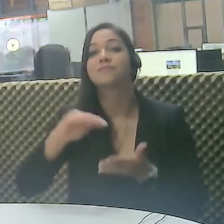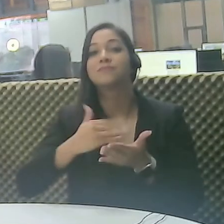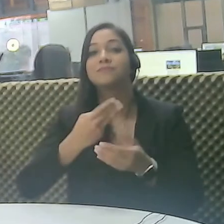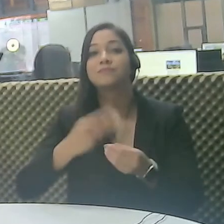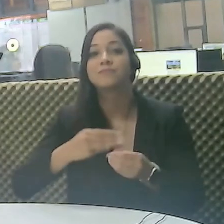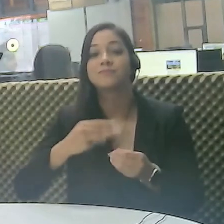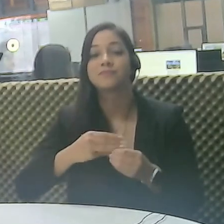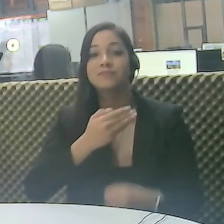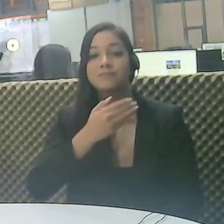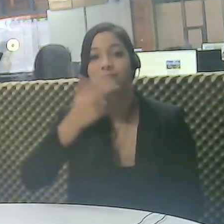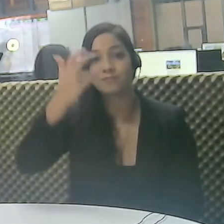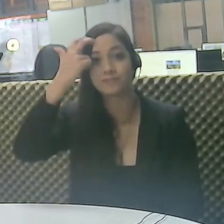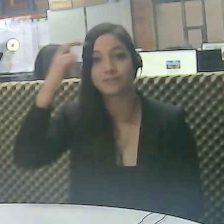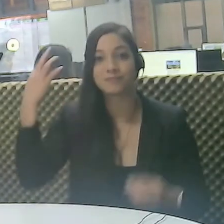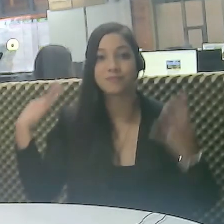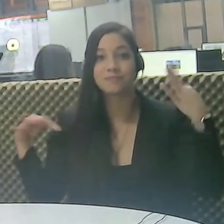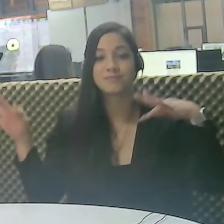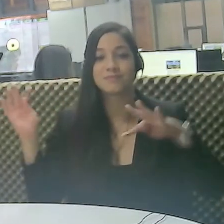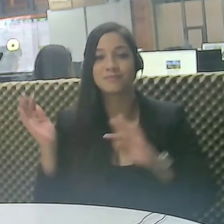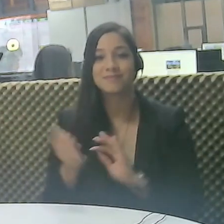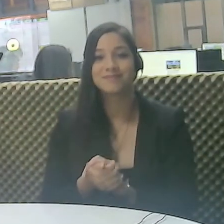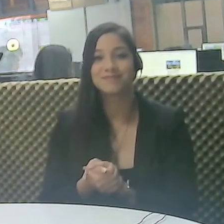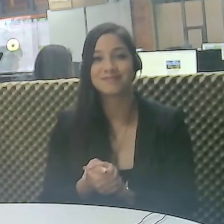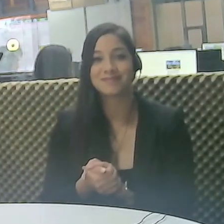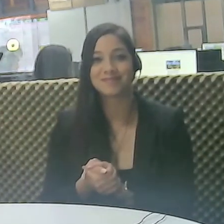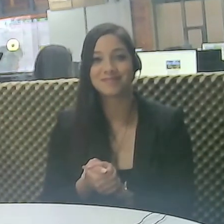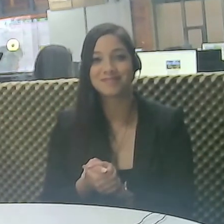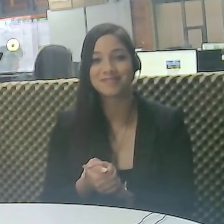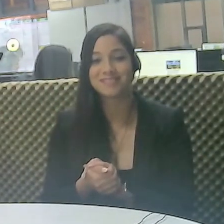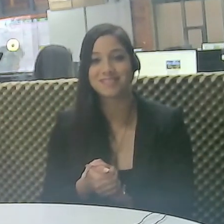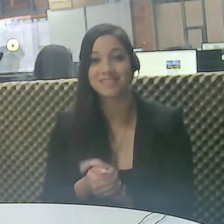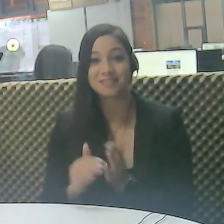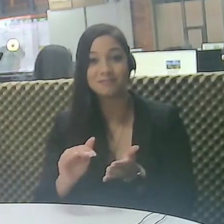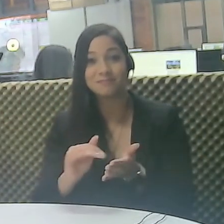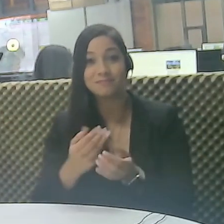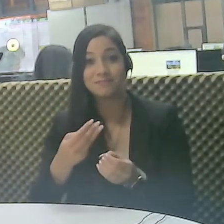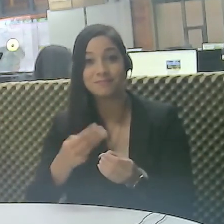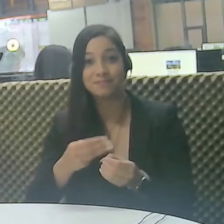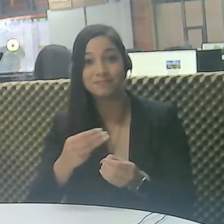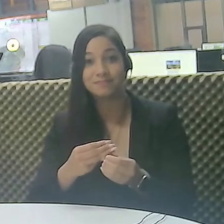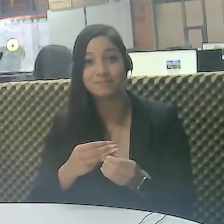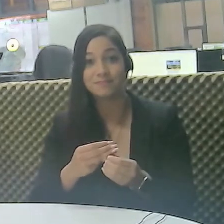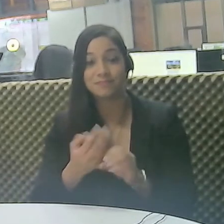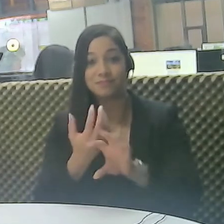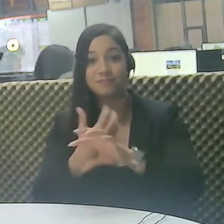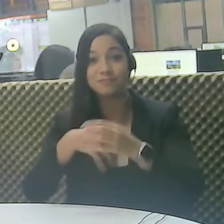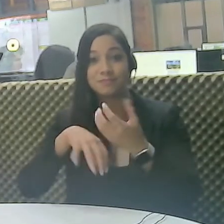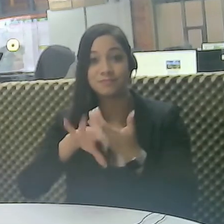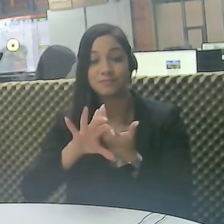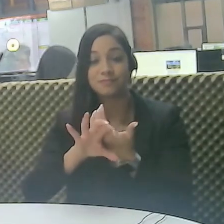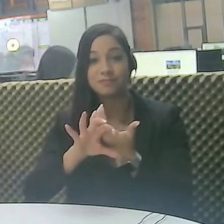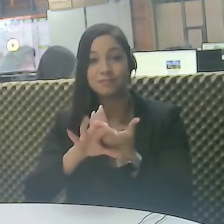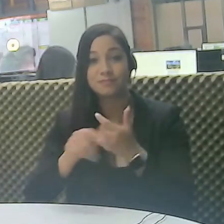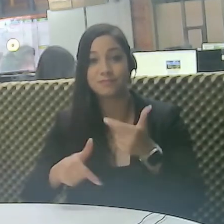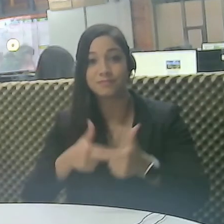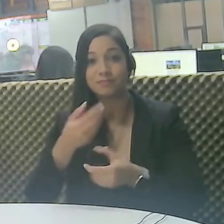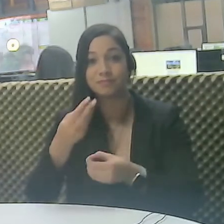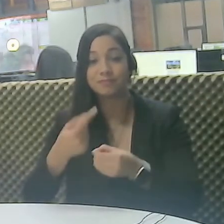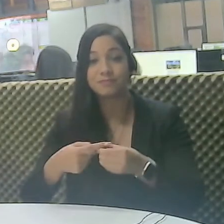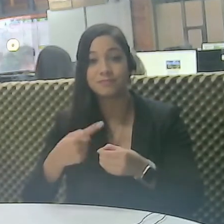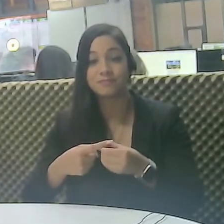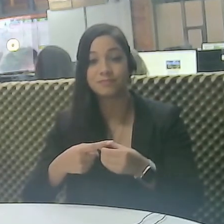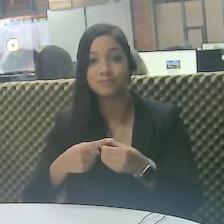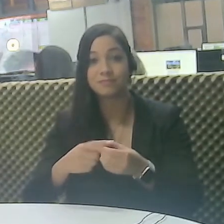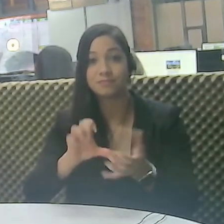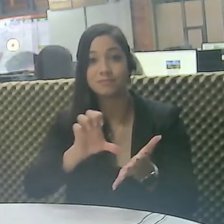Secretaria Municipal de Cultura e Turismo. A Secretaria Municipal de Meio Ambiente e Serviços Urbanos informa que